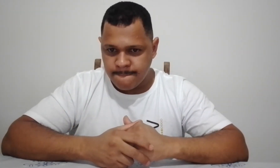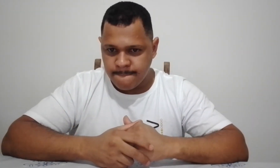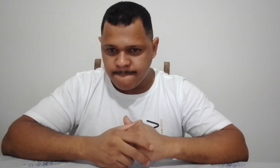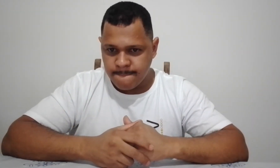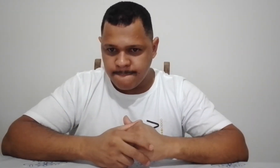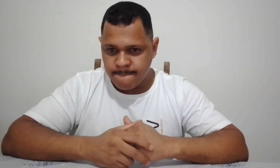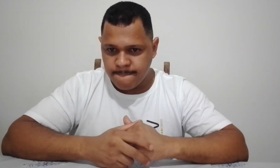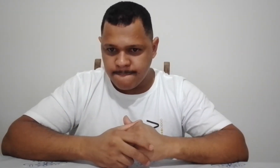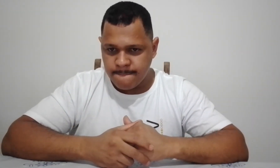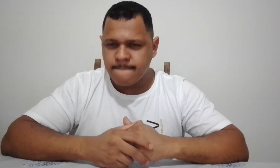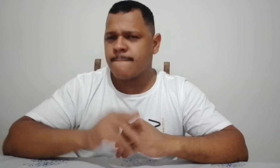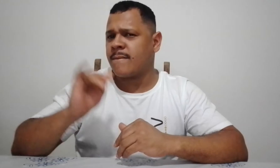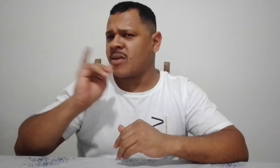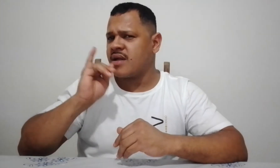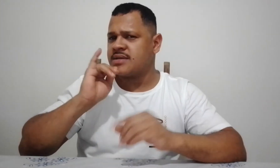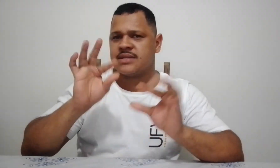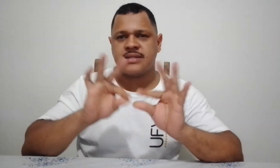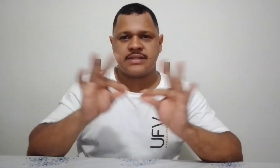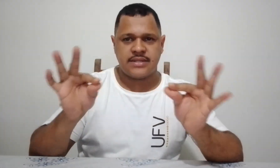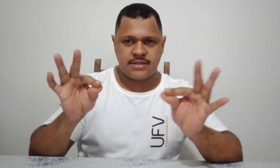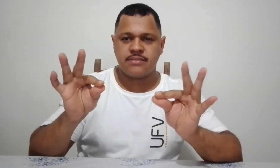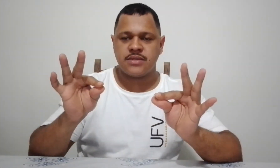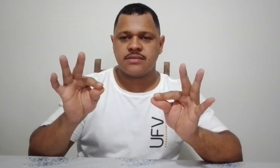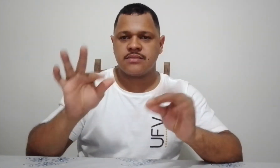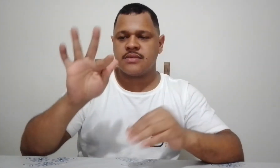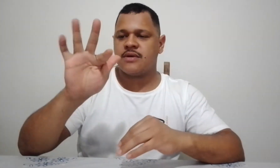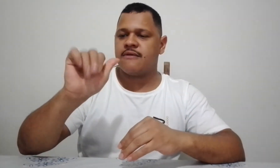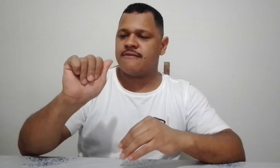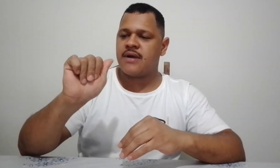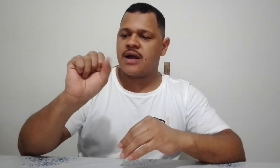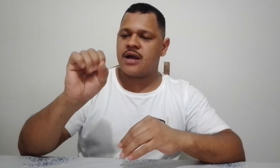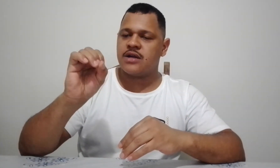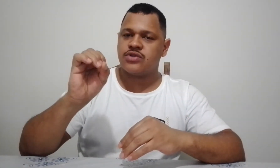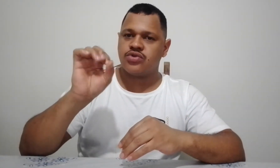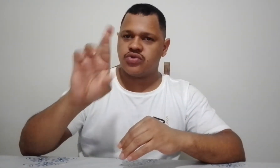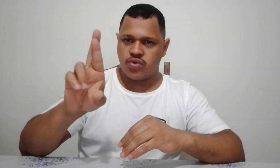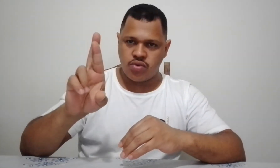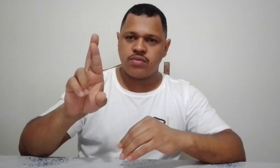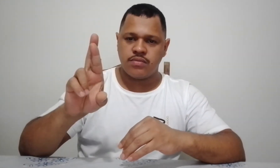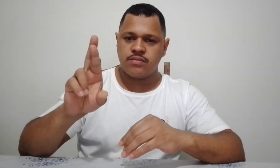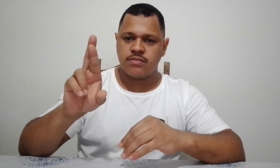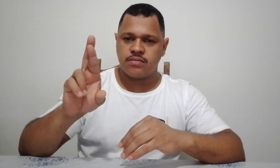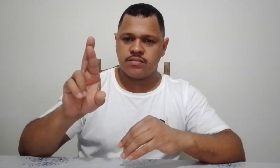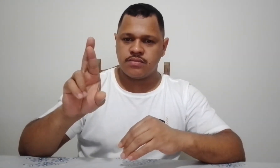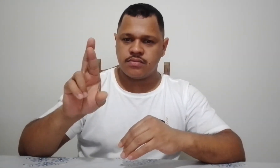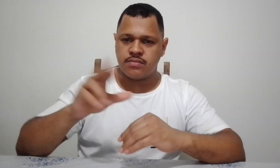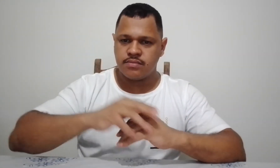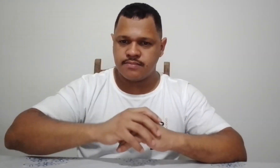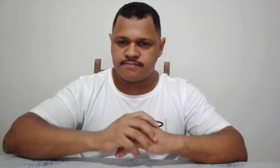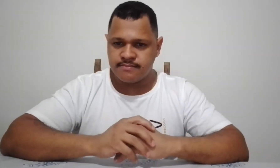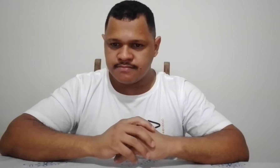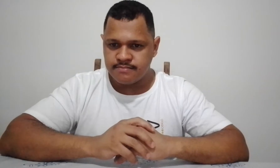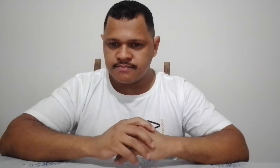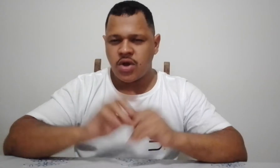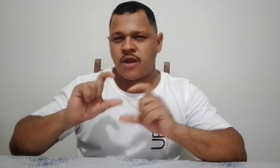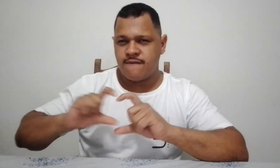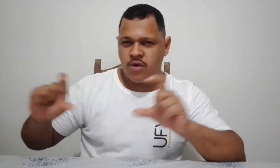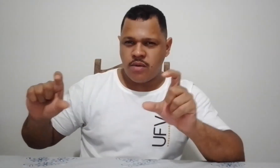então um exemplo simples aqui, né, apresentar o fasor de uma função 141,4 seno de ωt mais 50.